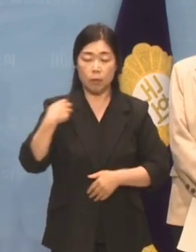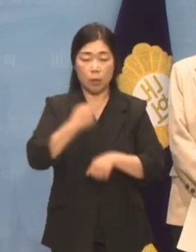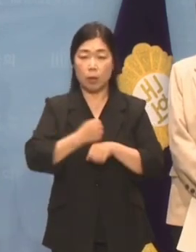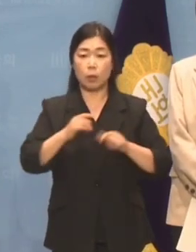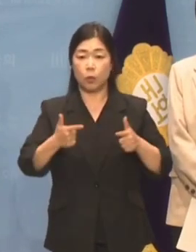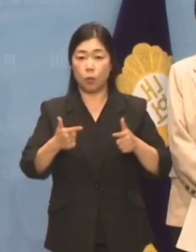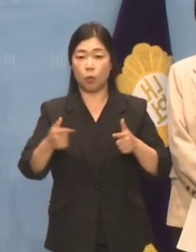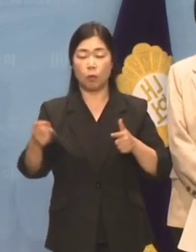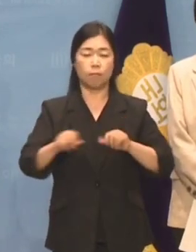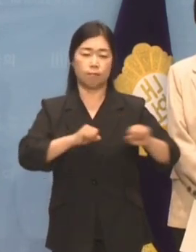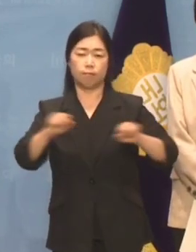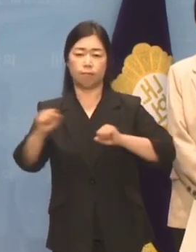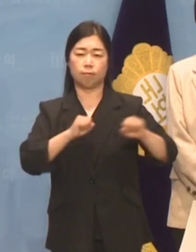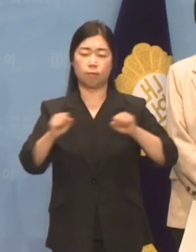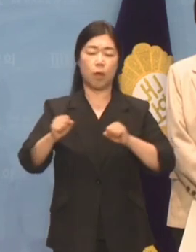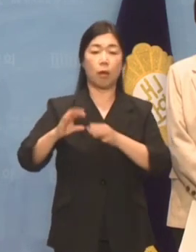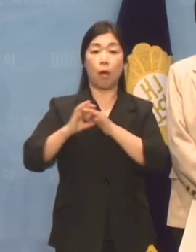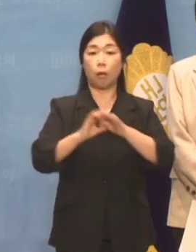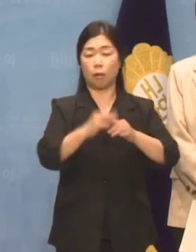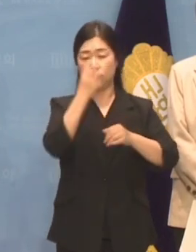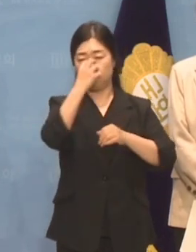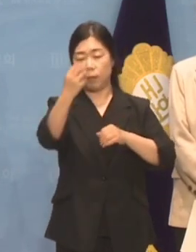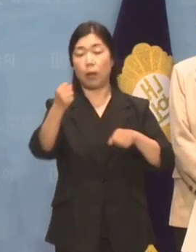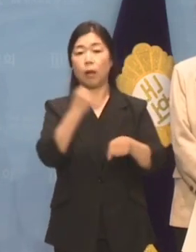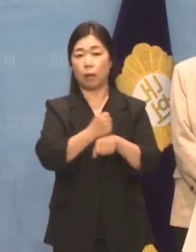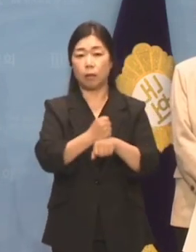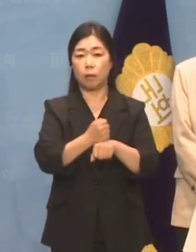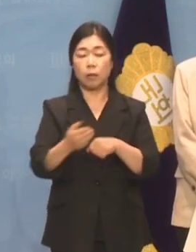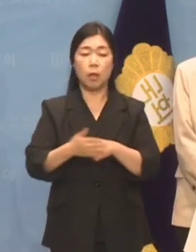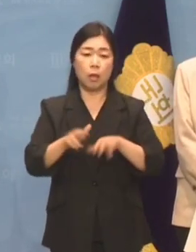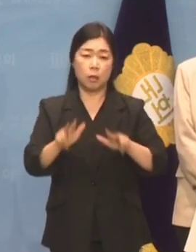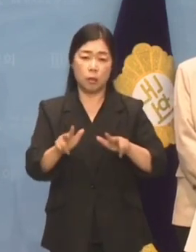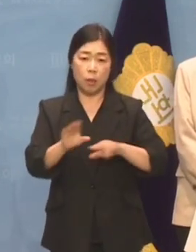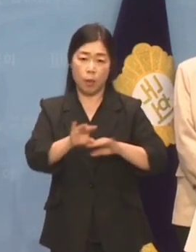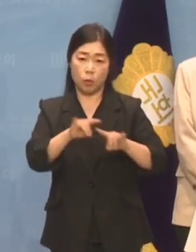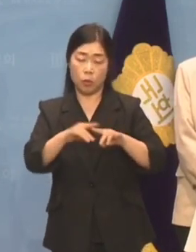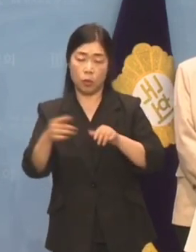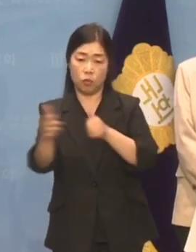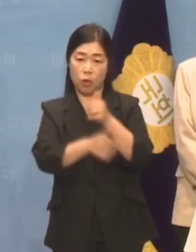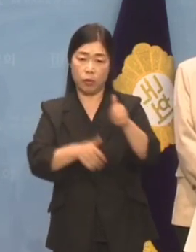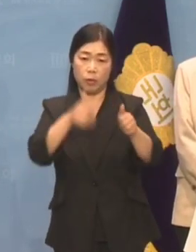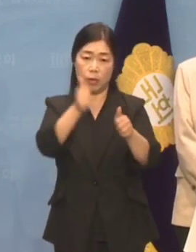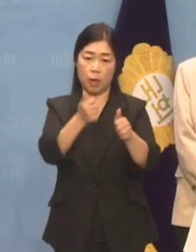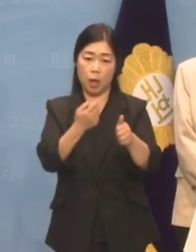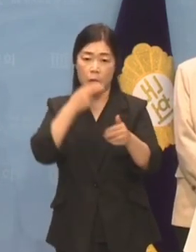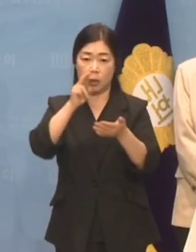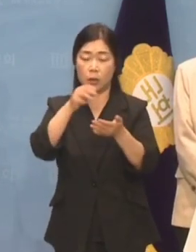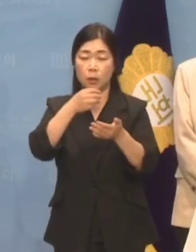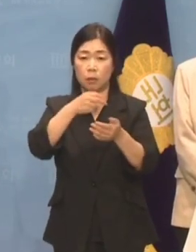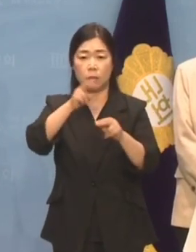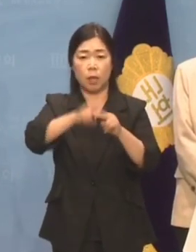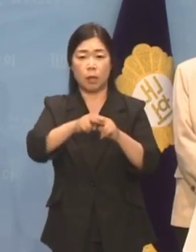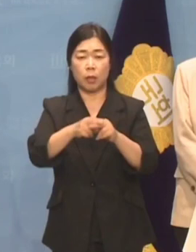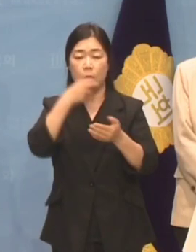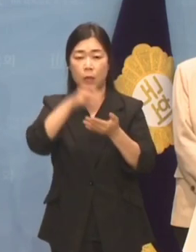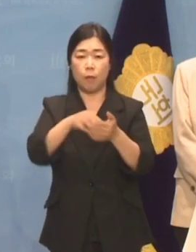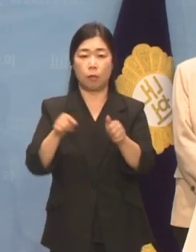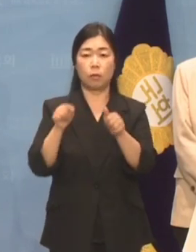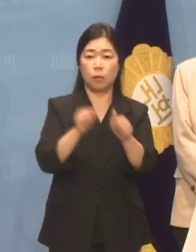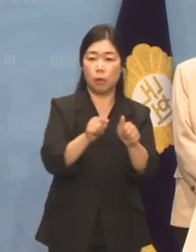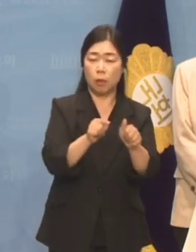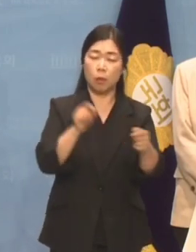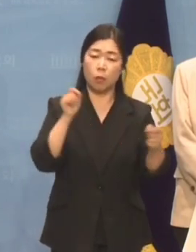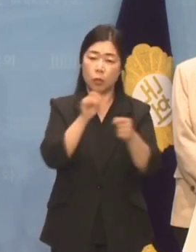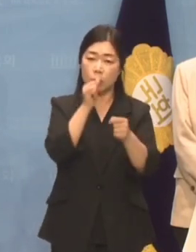않고 활개치고 다녔습니다. 이제는 방통위원장 지명을 눈앞에 두고 있습니다. 검찰이